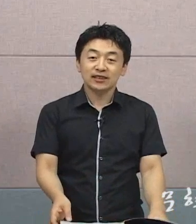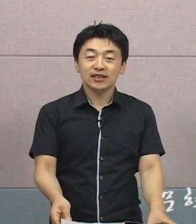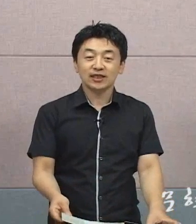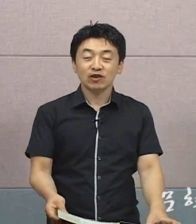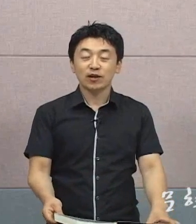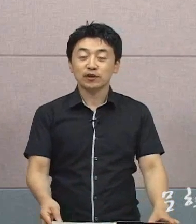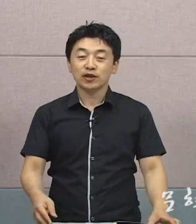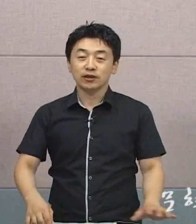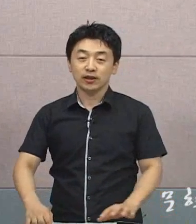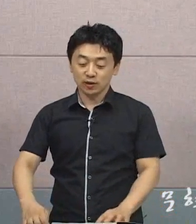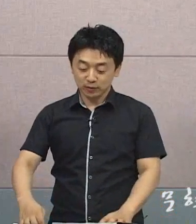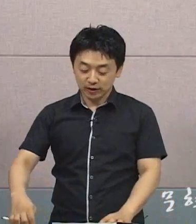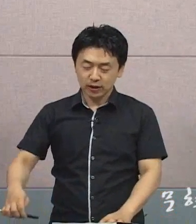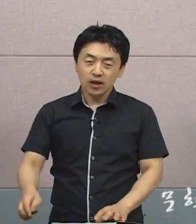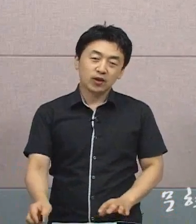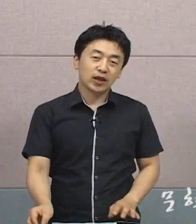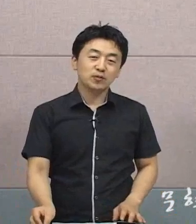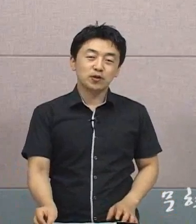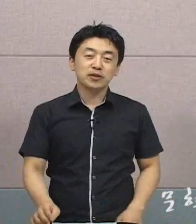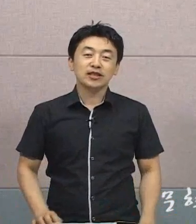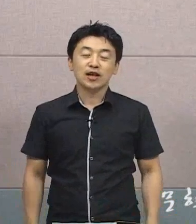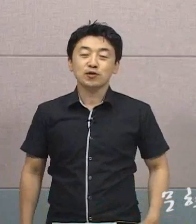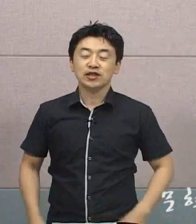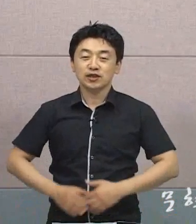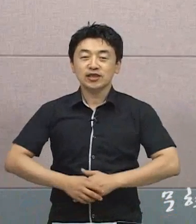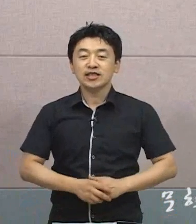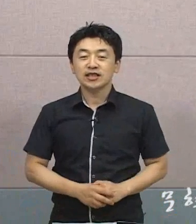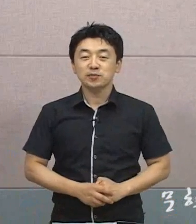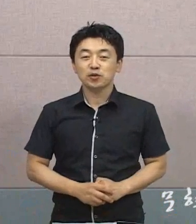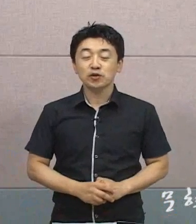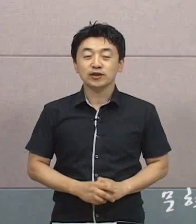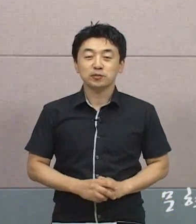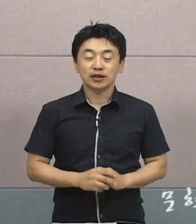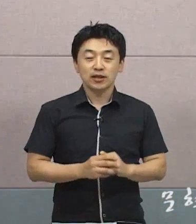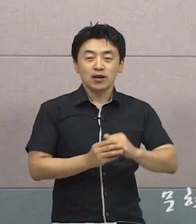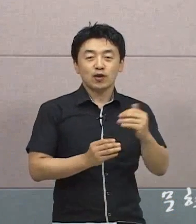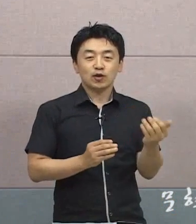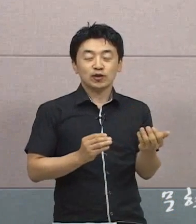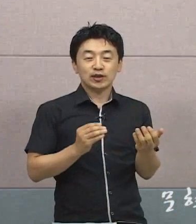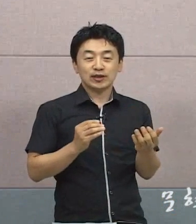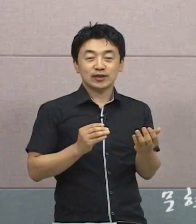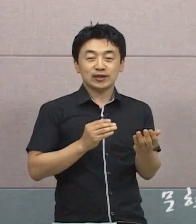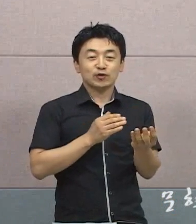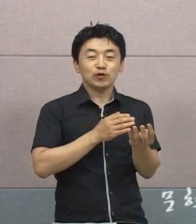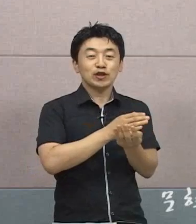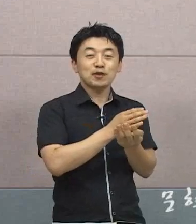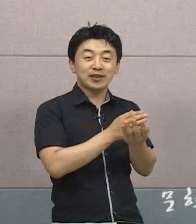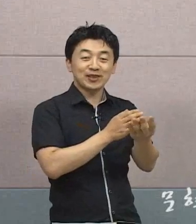들어가기 전에 앞서서요. 여러분들이 개념을 좀 이해를 하고 시작을 하시면 좋을 것 같습니다. 순전히 제가 만든